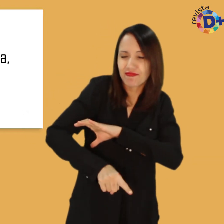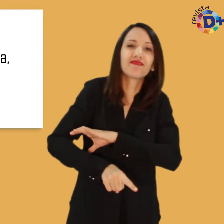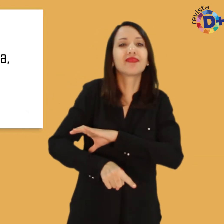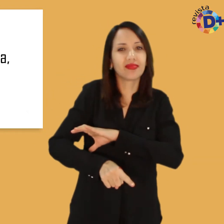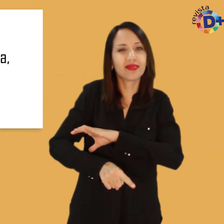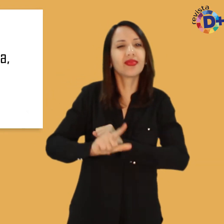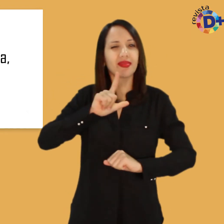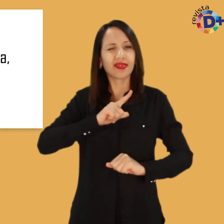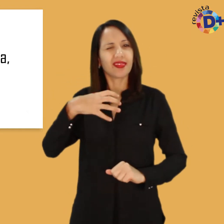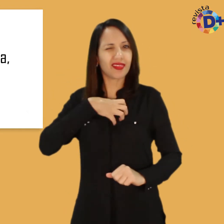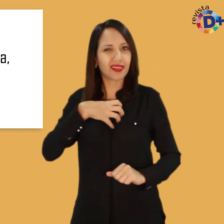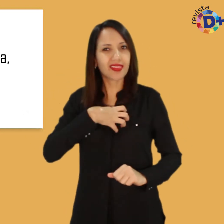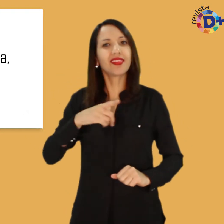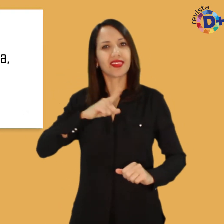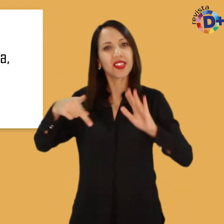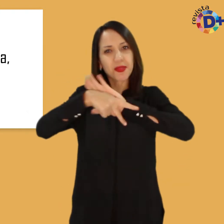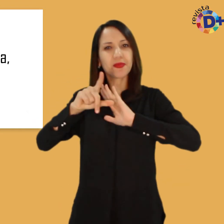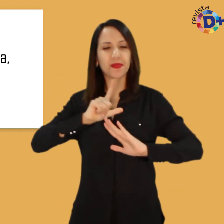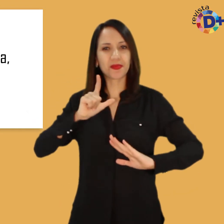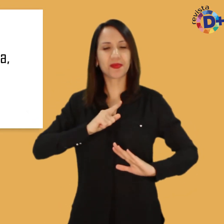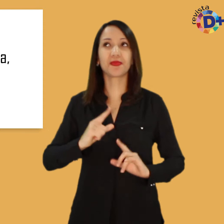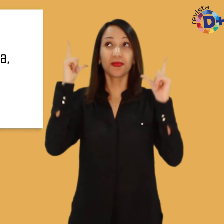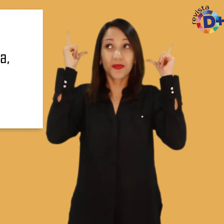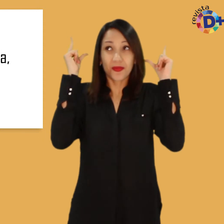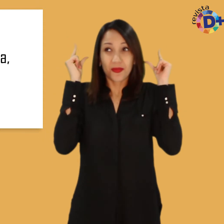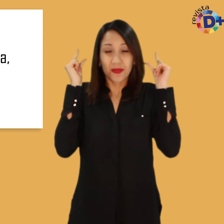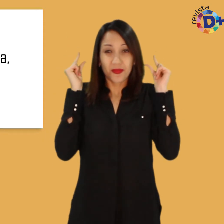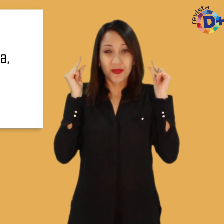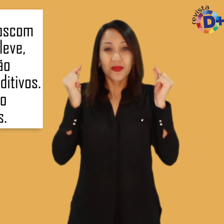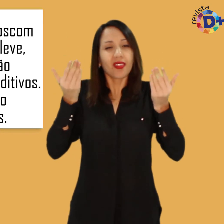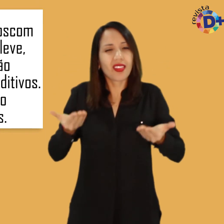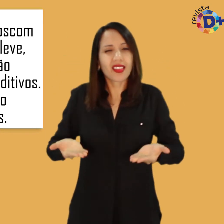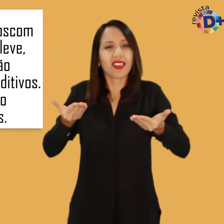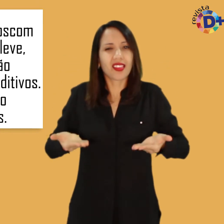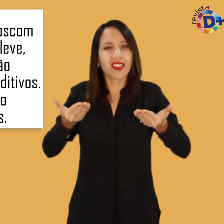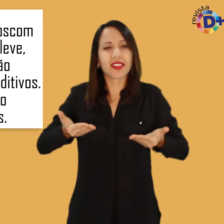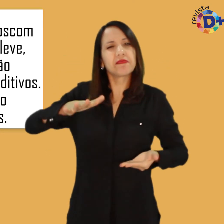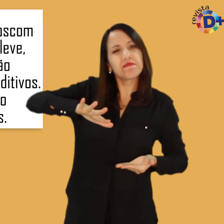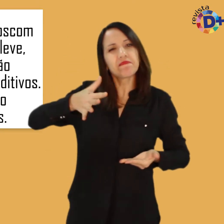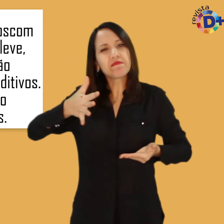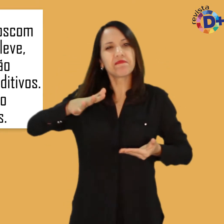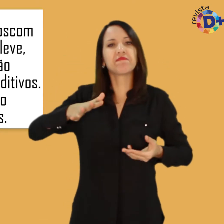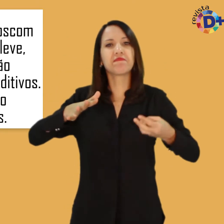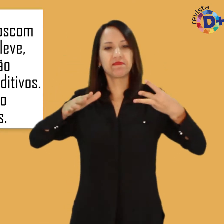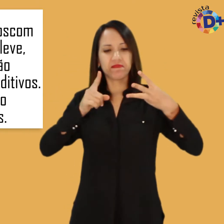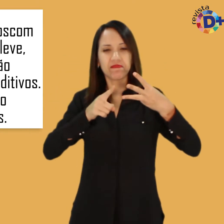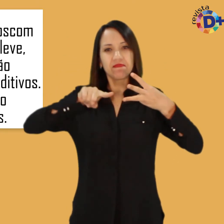Nesse sentido, os indivíduos com perda auditiva em níveis leve, moderado e severo são